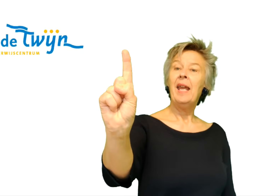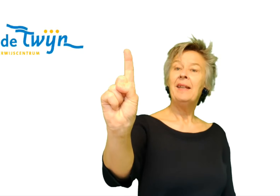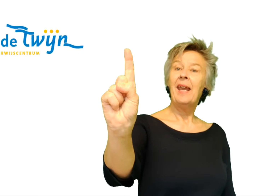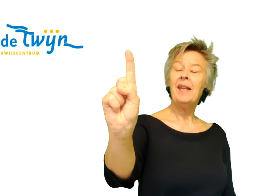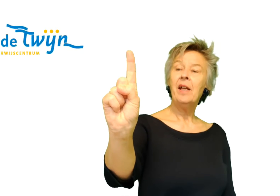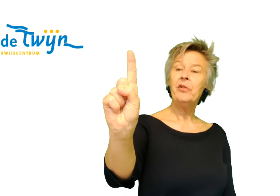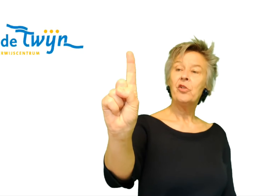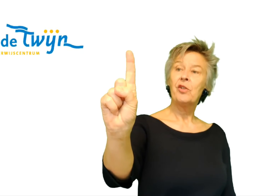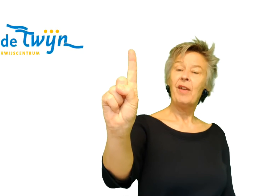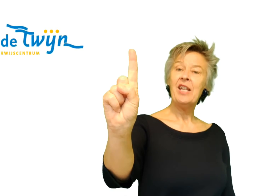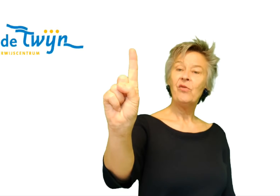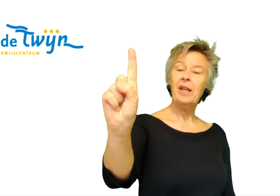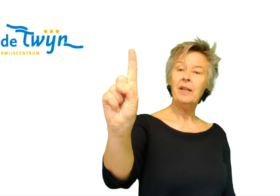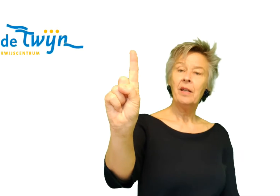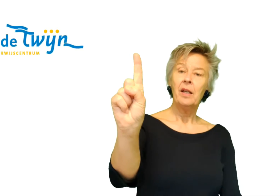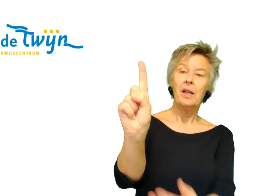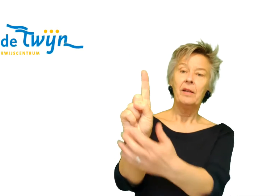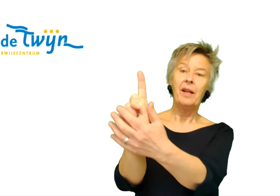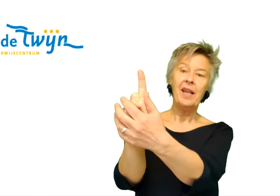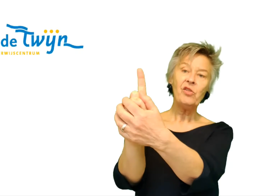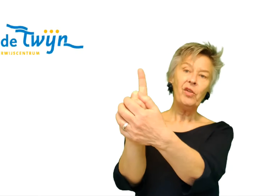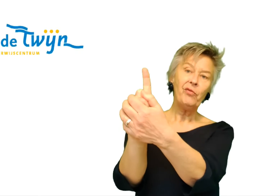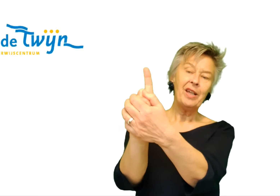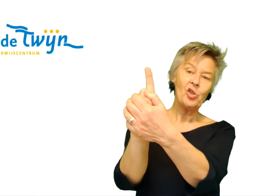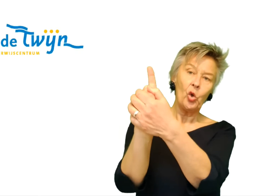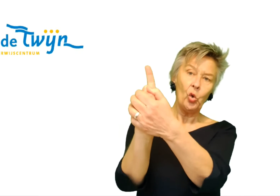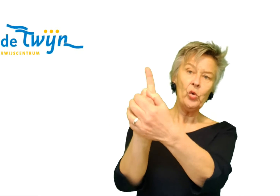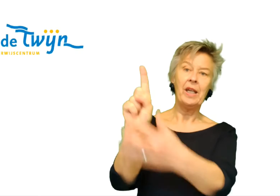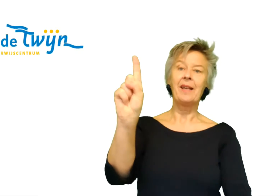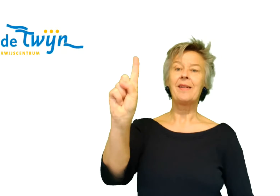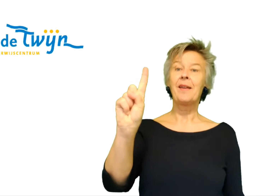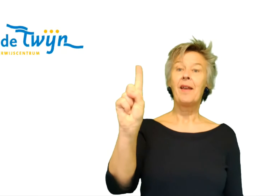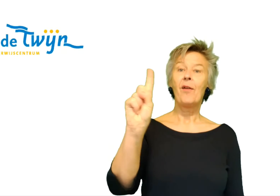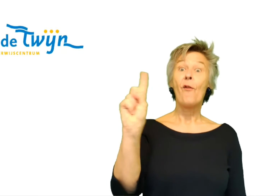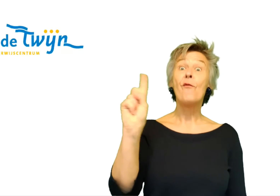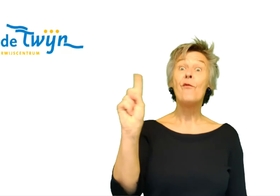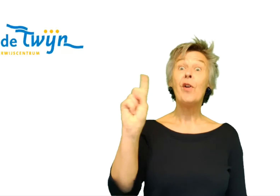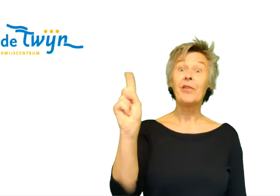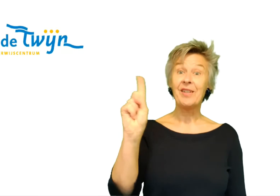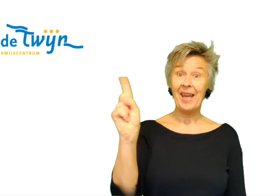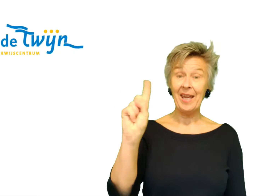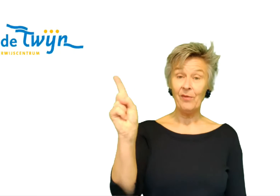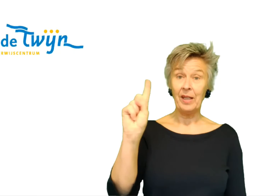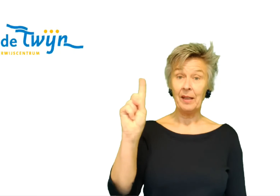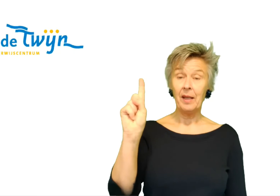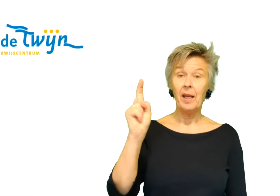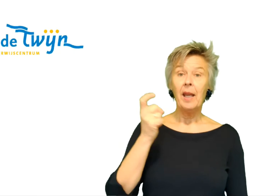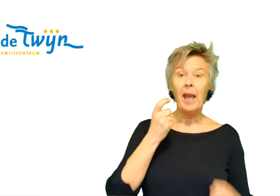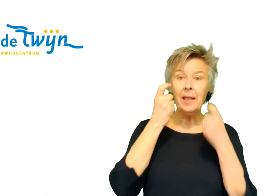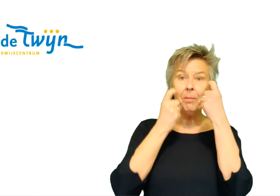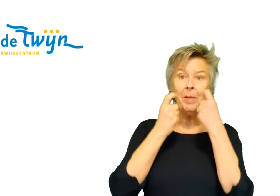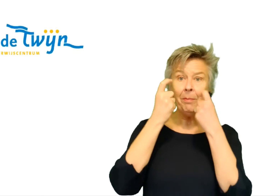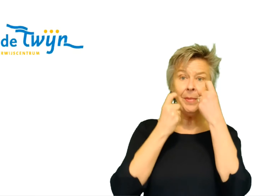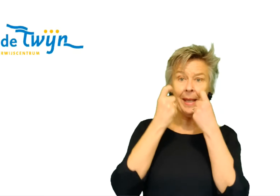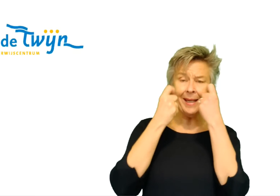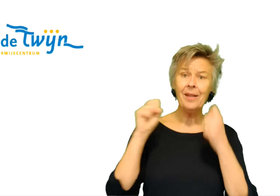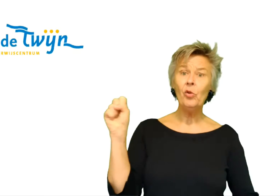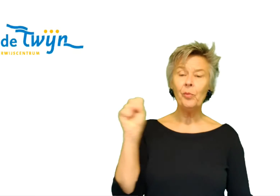Alleen de één hand, dus de wijsvinger, de rest van de vingers goed dicht. Wat? Heen en weer. En je mimiek die doet